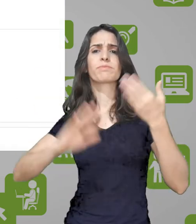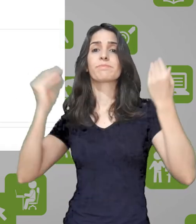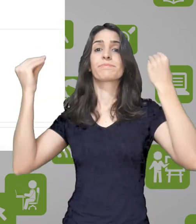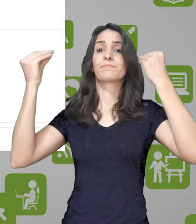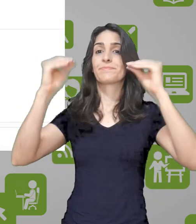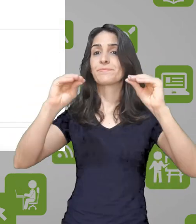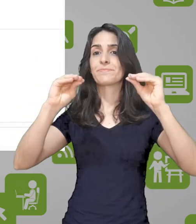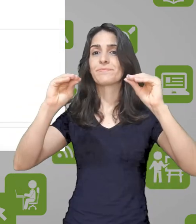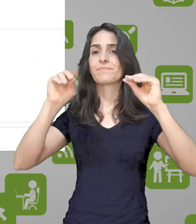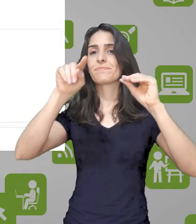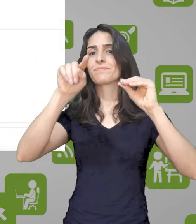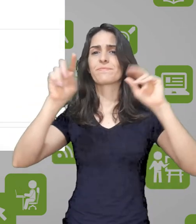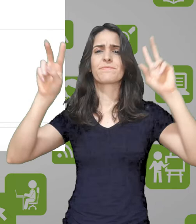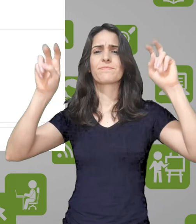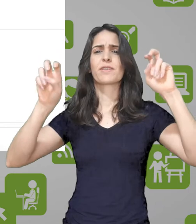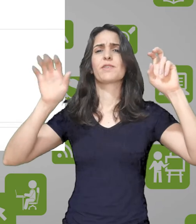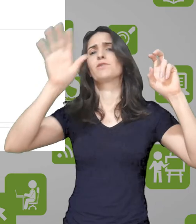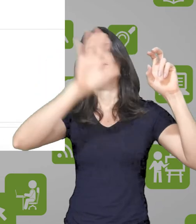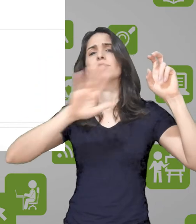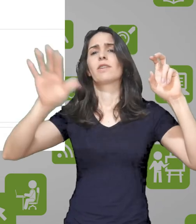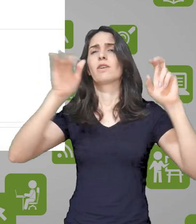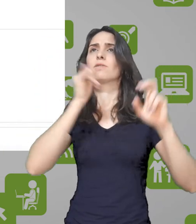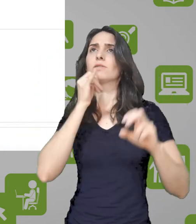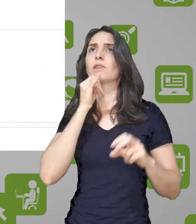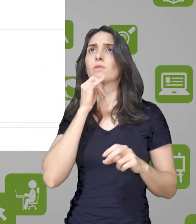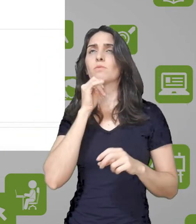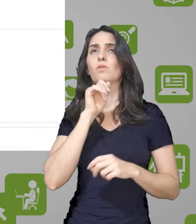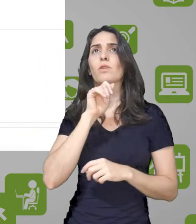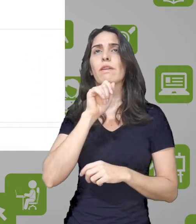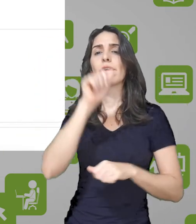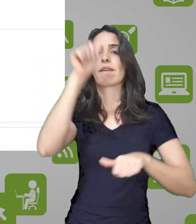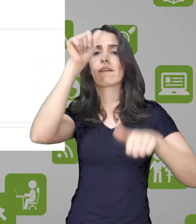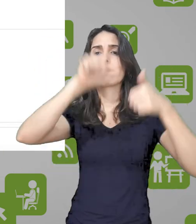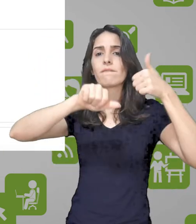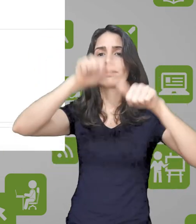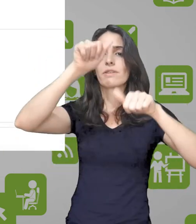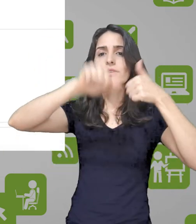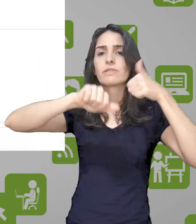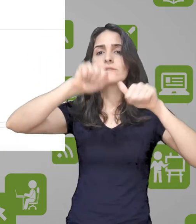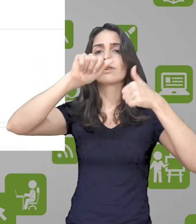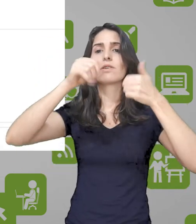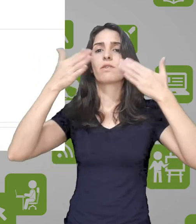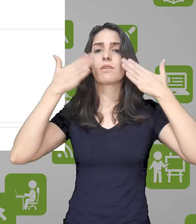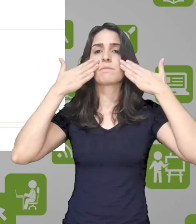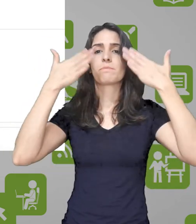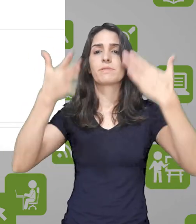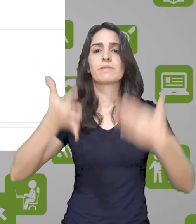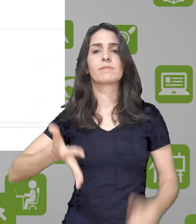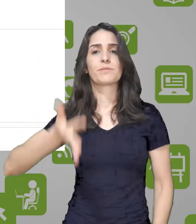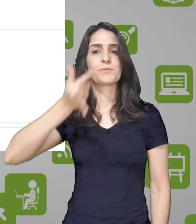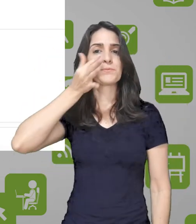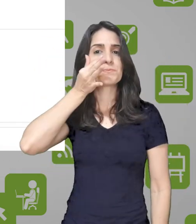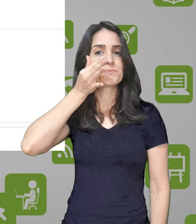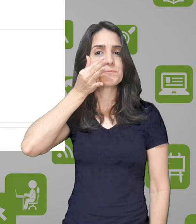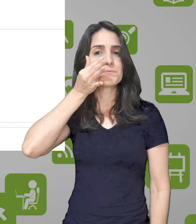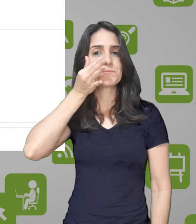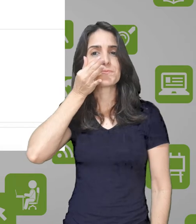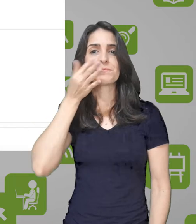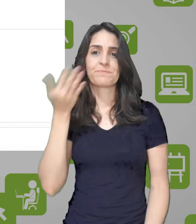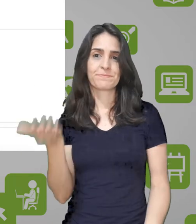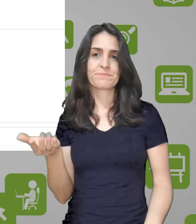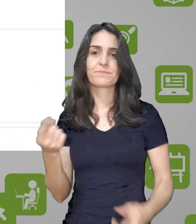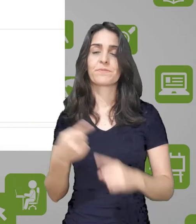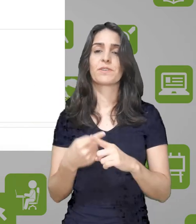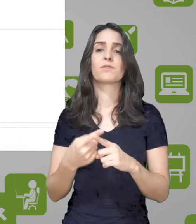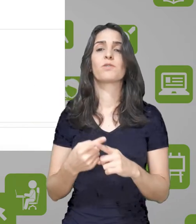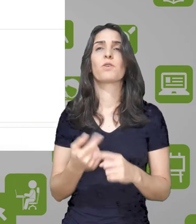colocar o que essa atividade representa então por exemplo que eu coloquei avaliação da apresentação presencial